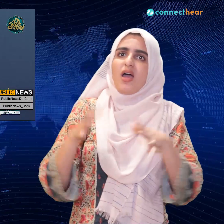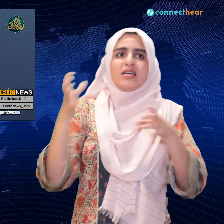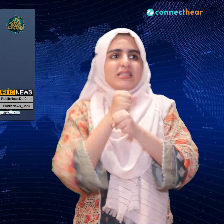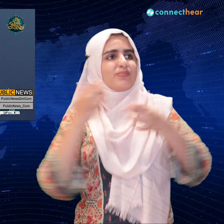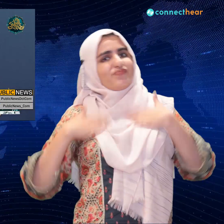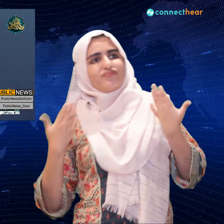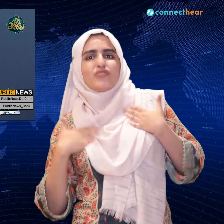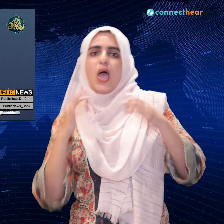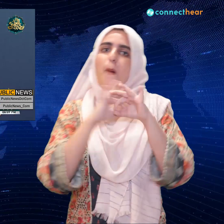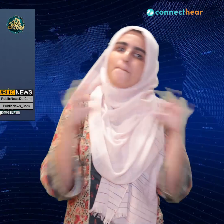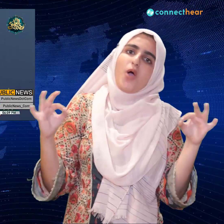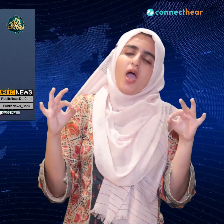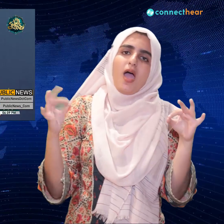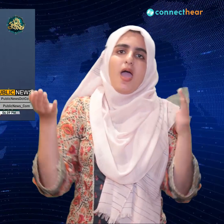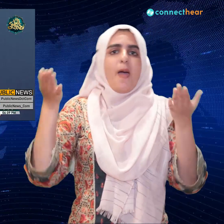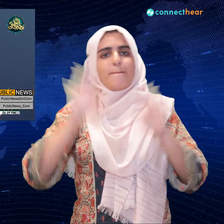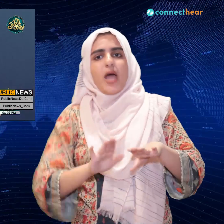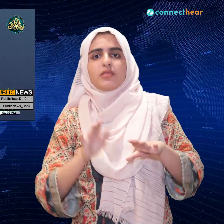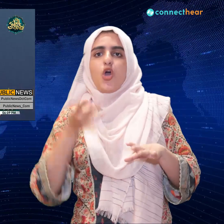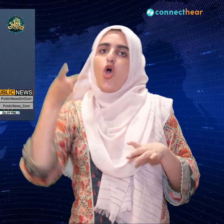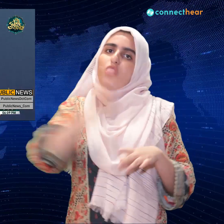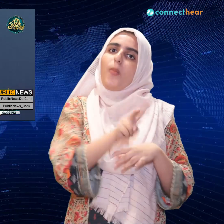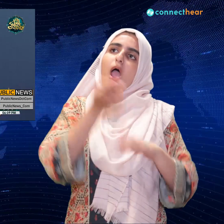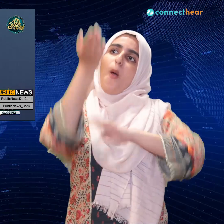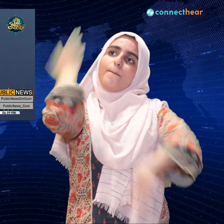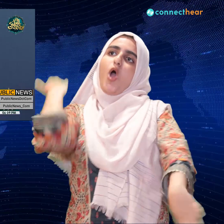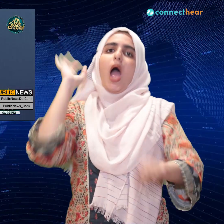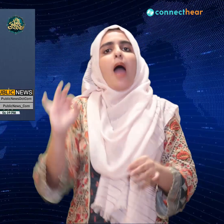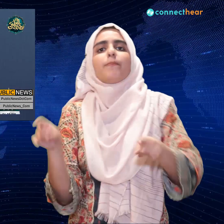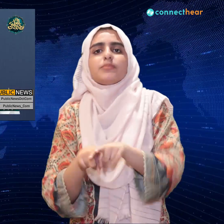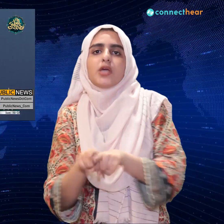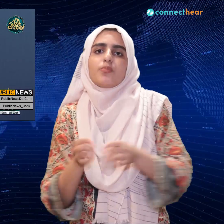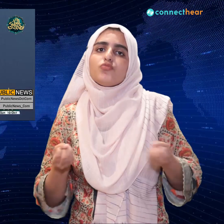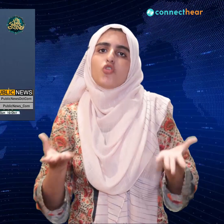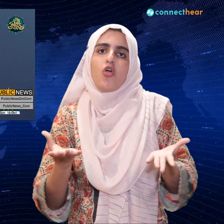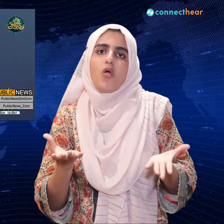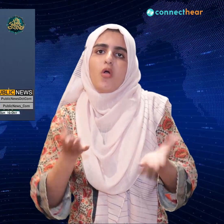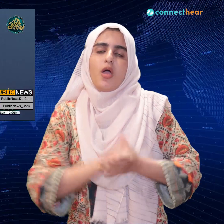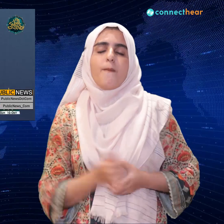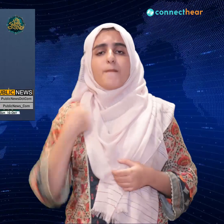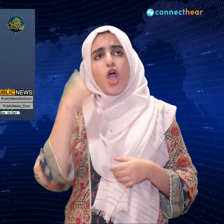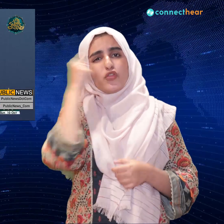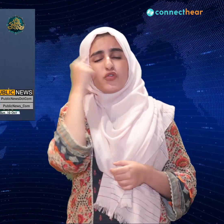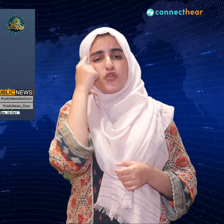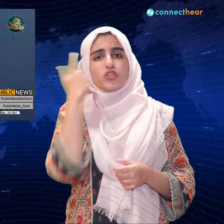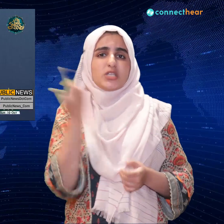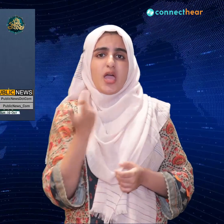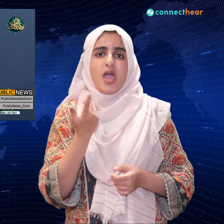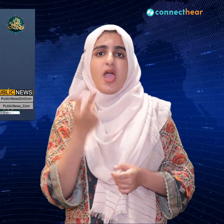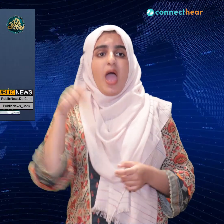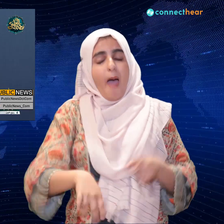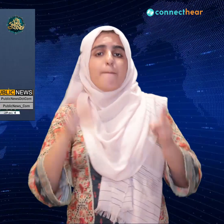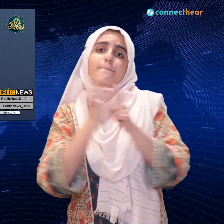گی، ہم تھوڑی دیر کے بعد سیلیبریٹ کر کے پھر اپنی زندگی میں چلے جائیں گے. لیکن میں یہ سمجھتا ہوں کہ ہمیں پاکستان کو